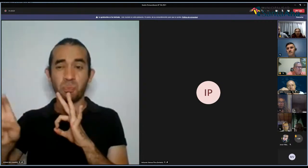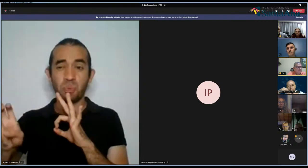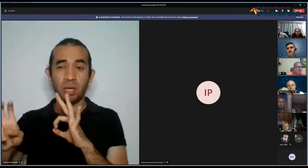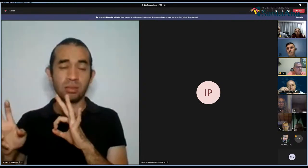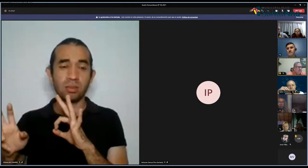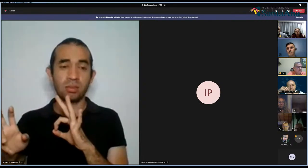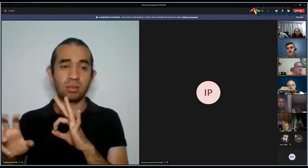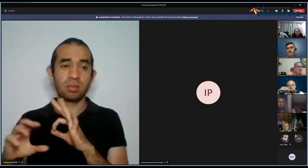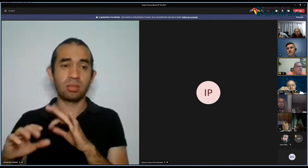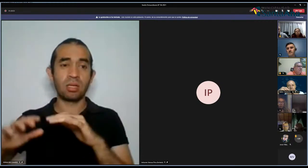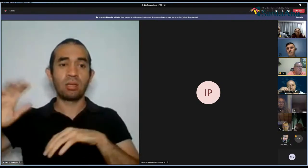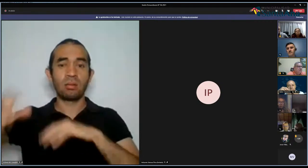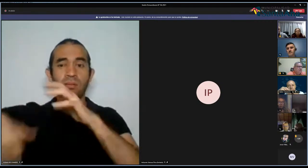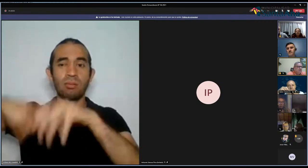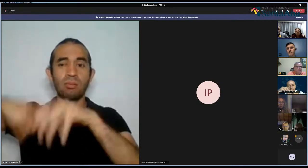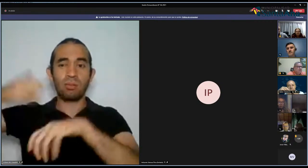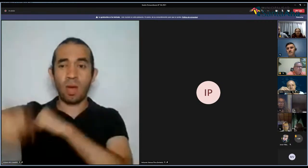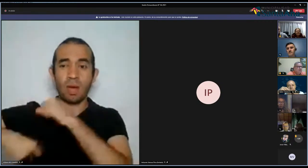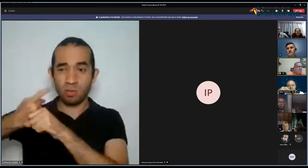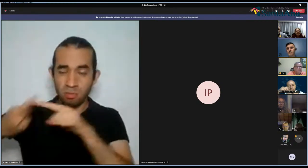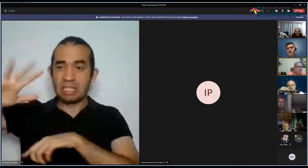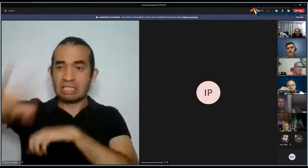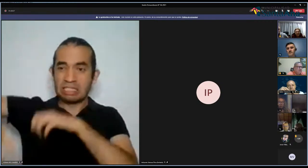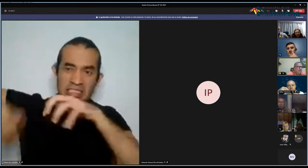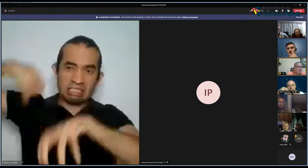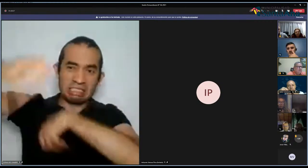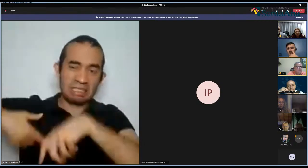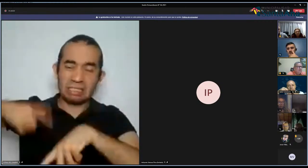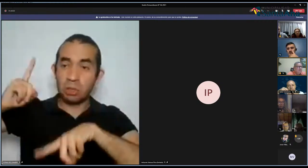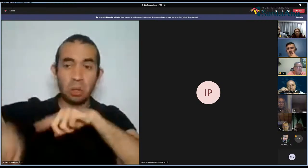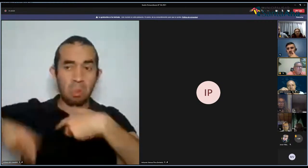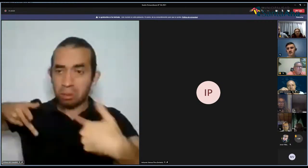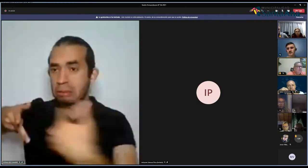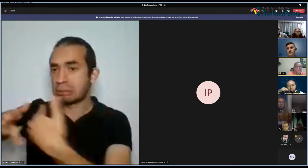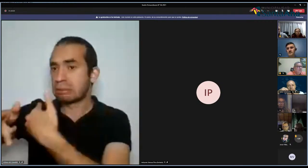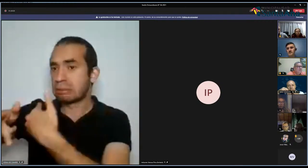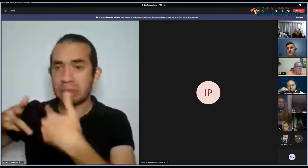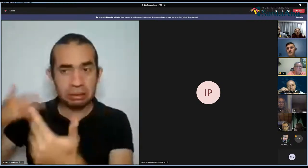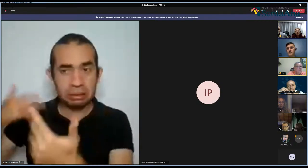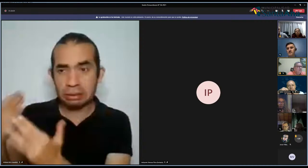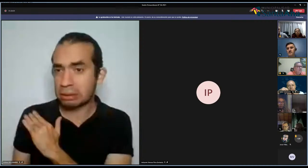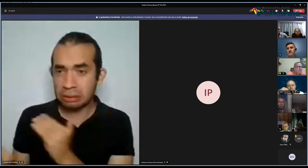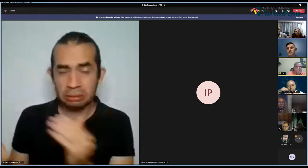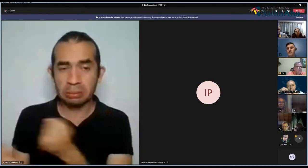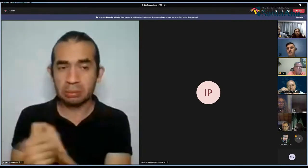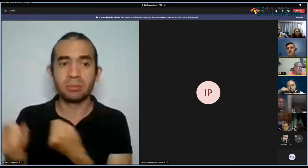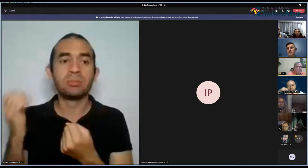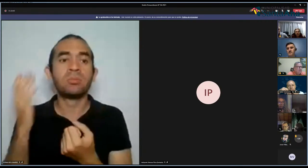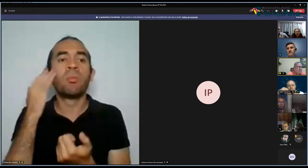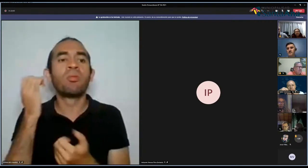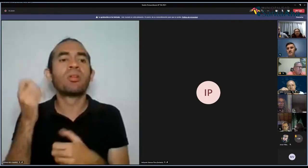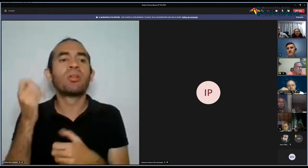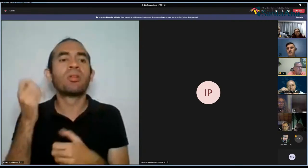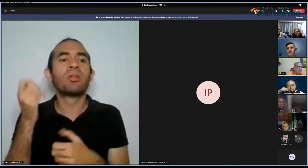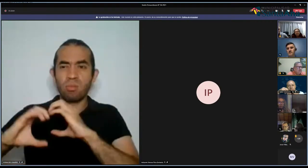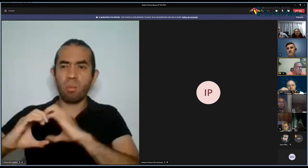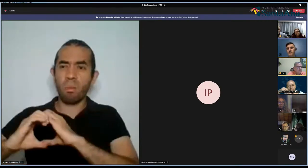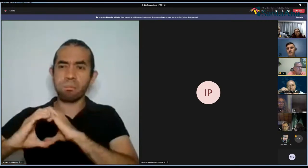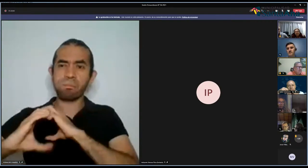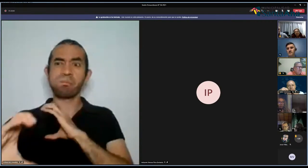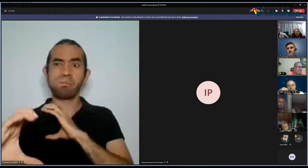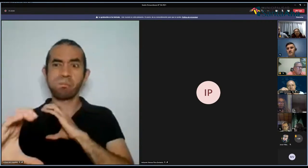la calle por año y medio que estuvo casi intransitable porque no hicieron el trabajo de una vez punto durante